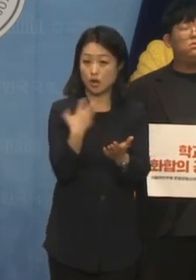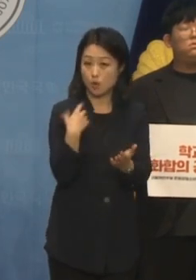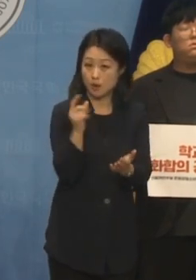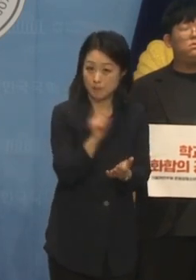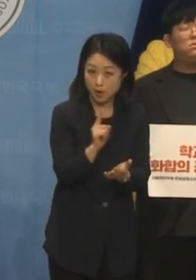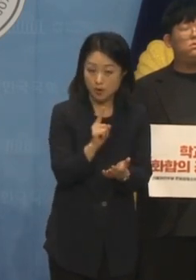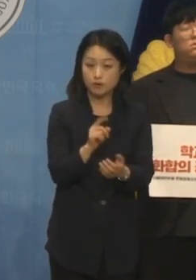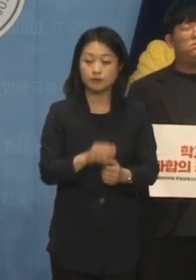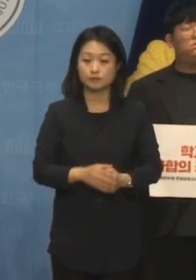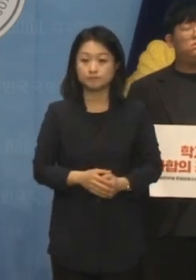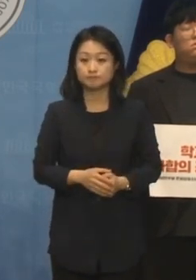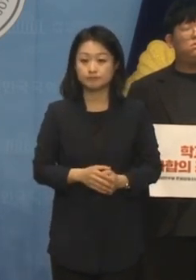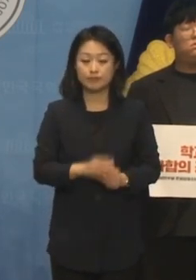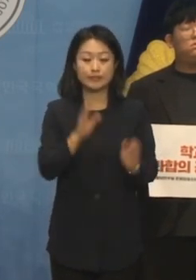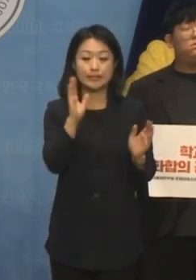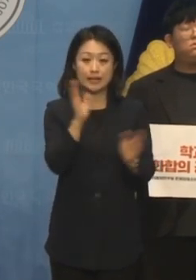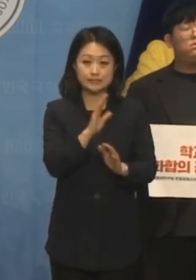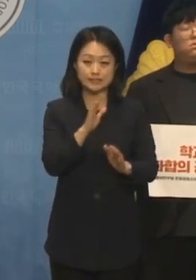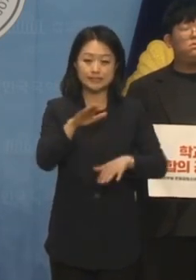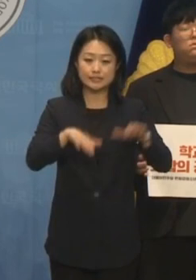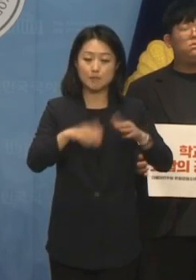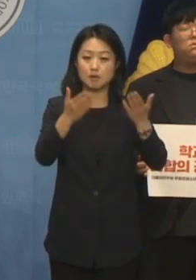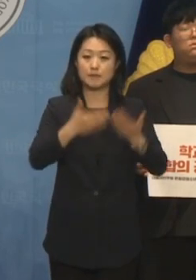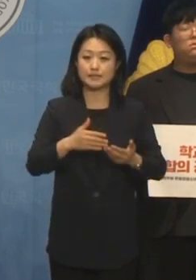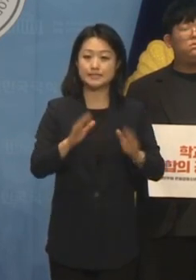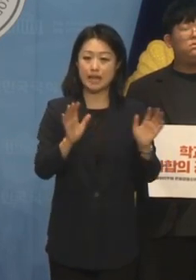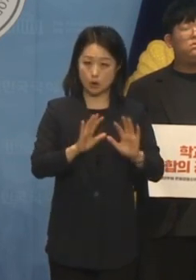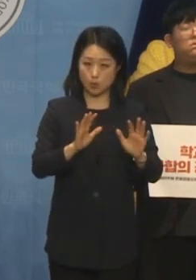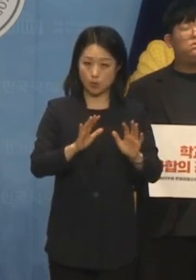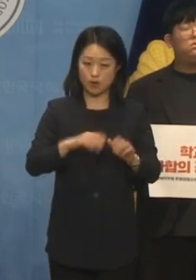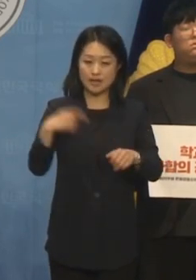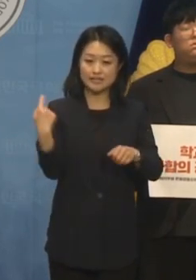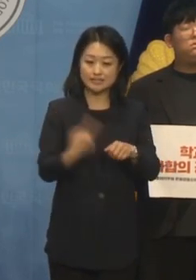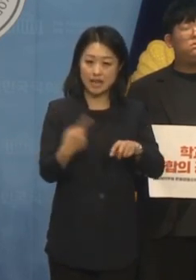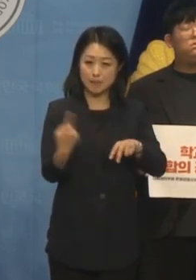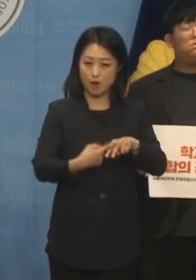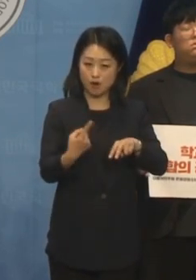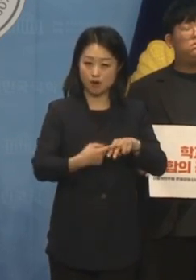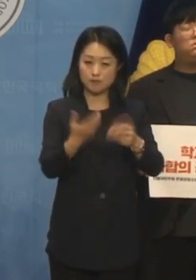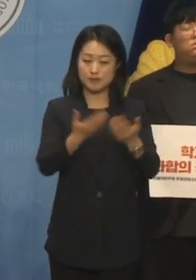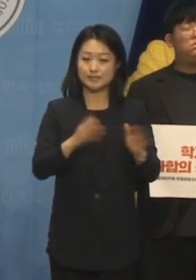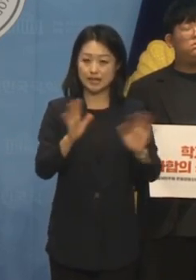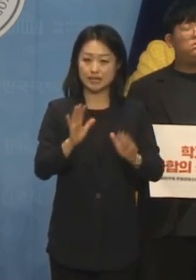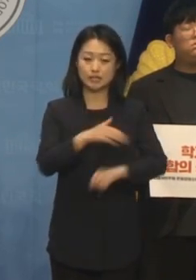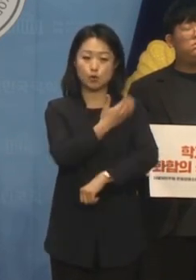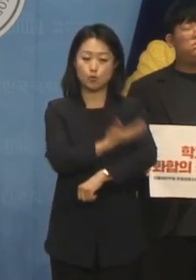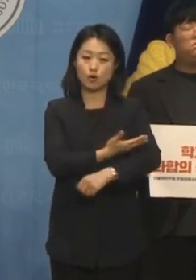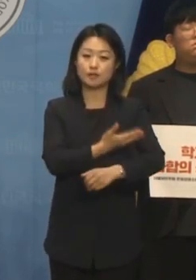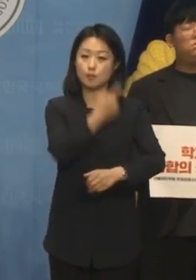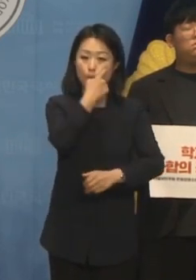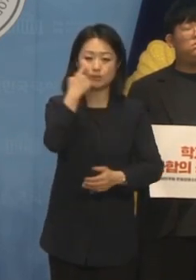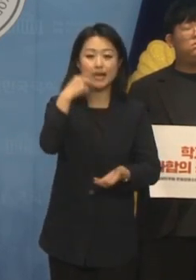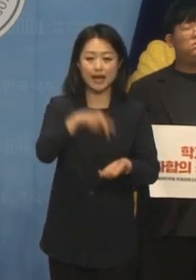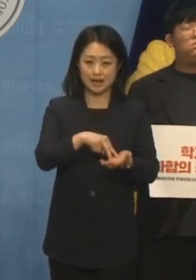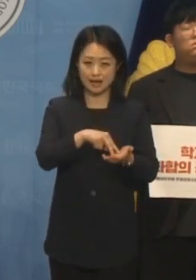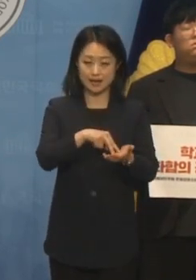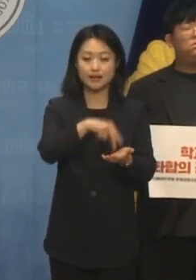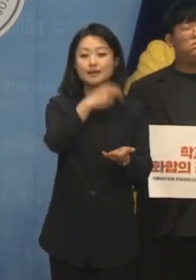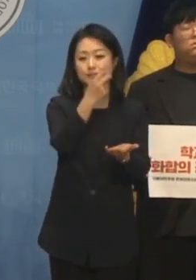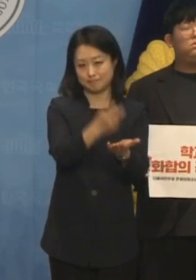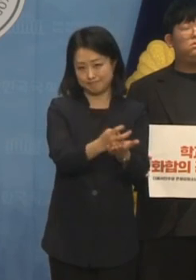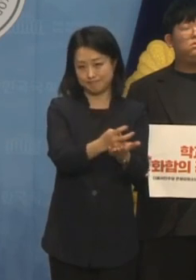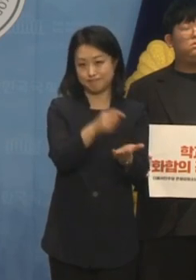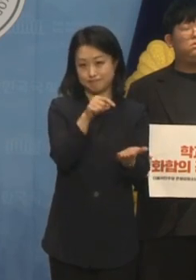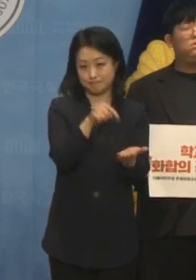가지 이유로 학생들이 차별받지 않을 권리, 또 체벌받지 않을 권리를 보장하는 것이었습니다. 너무나 당연한